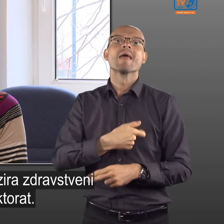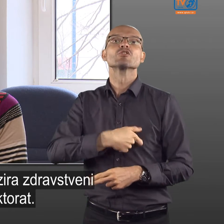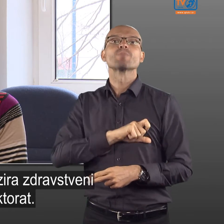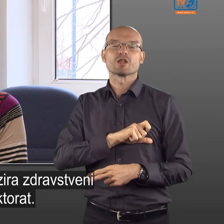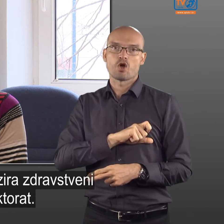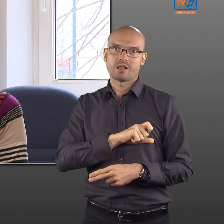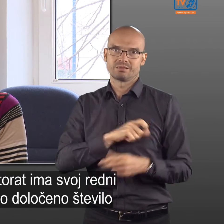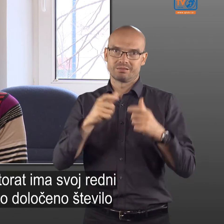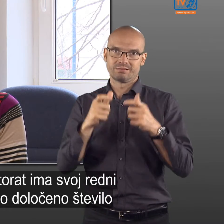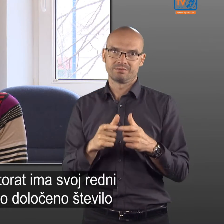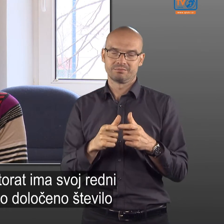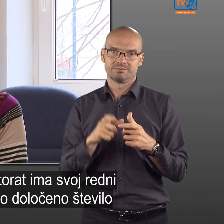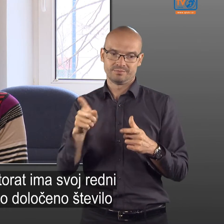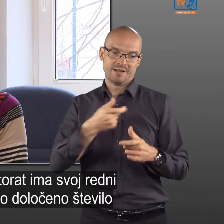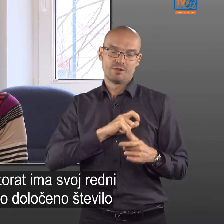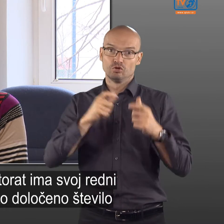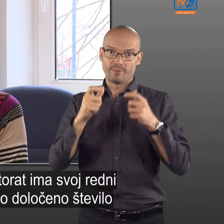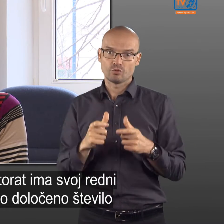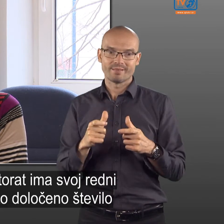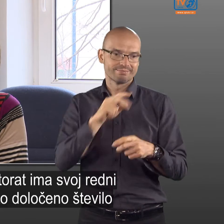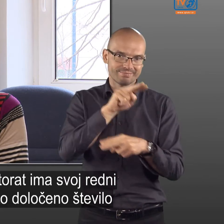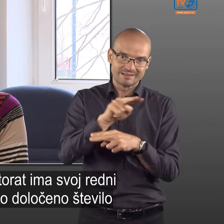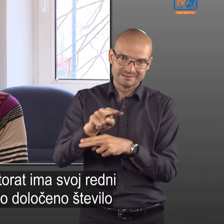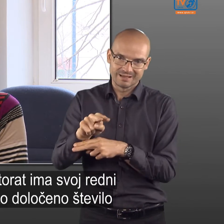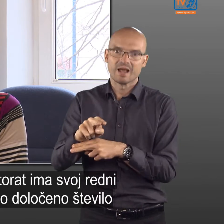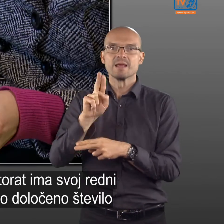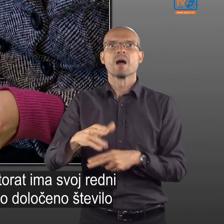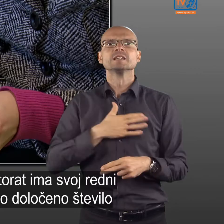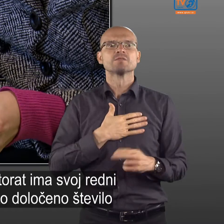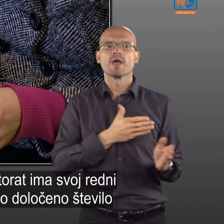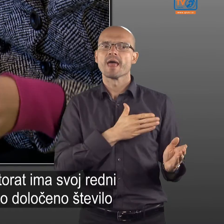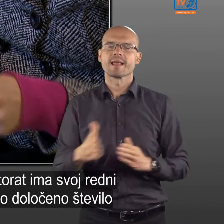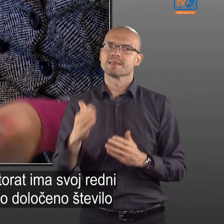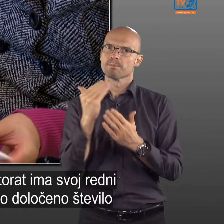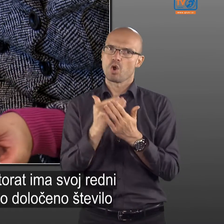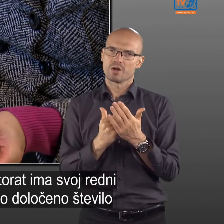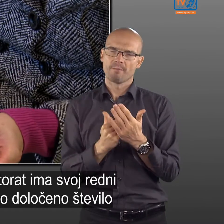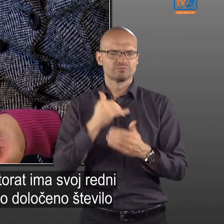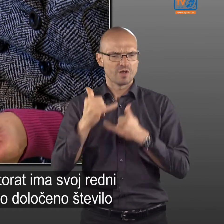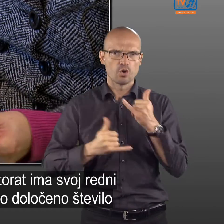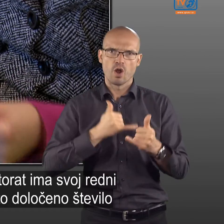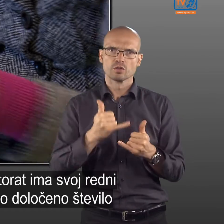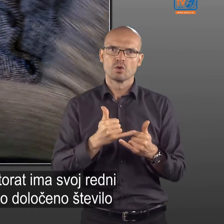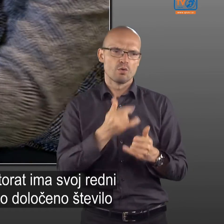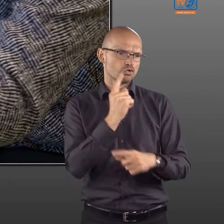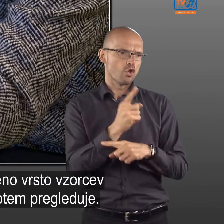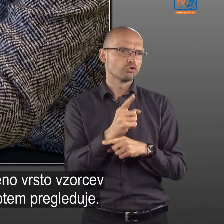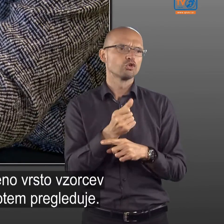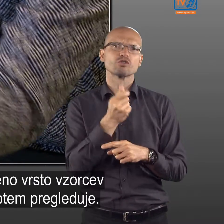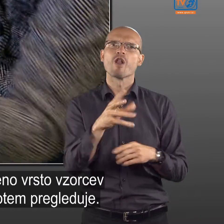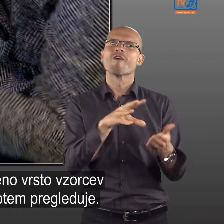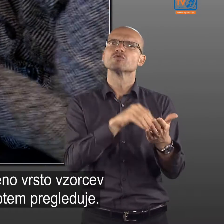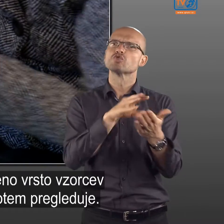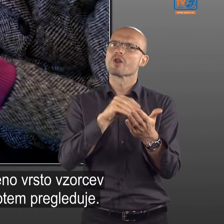inšpektorat. Zdravstveni inšpektorat ima svoj redni program vsako leto, določeno število